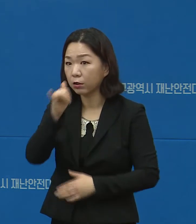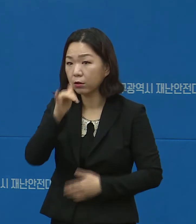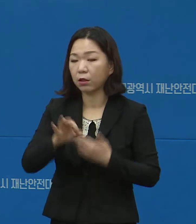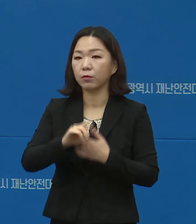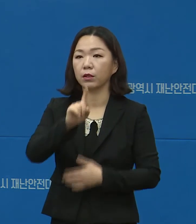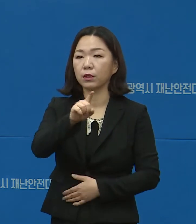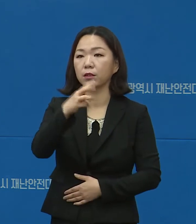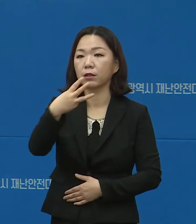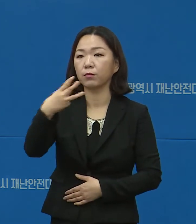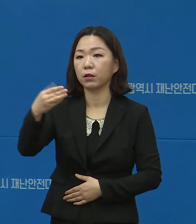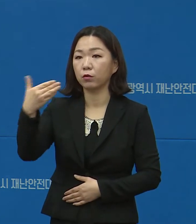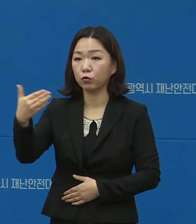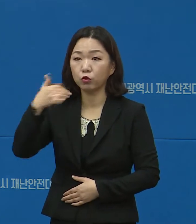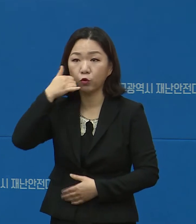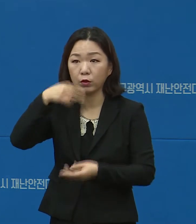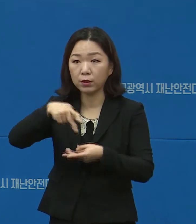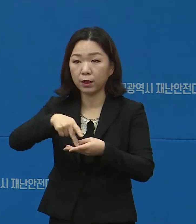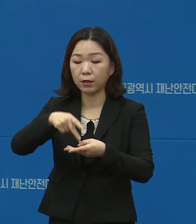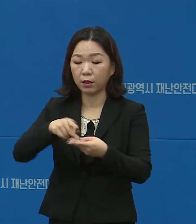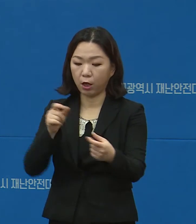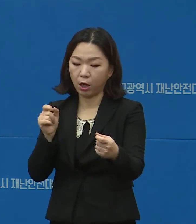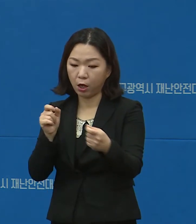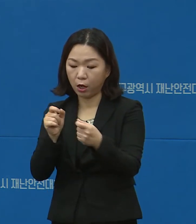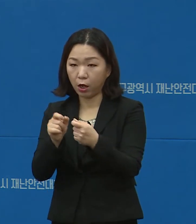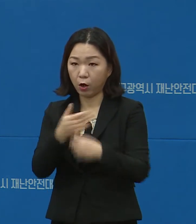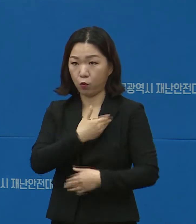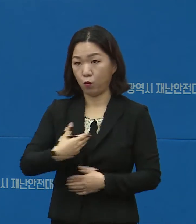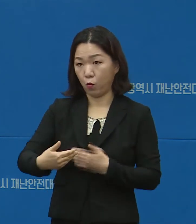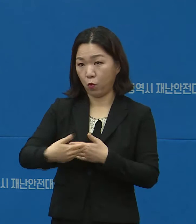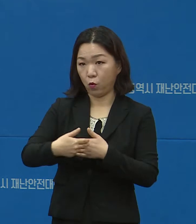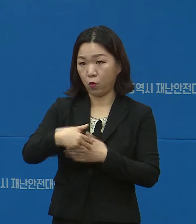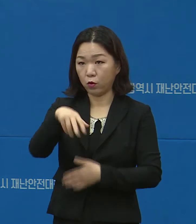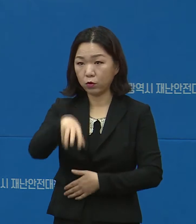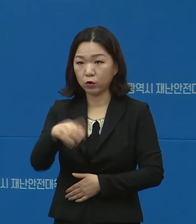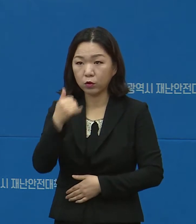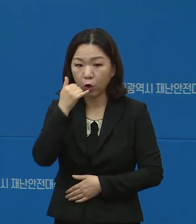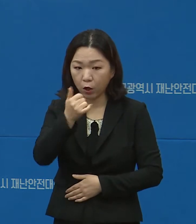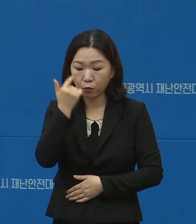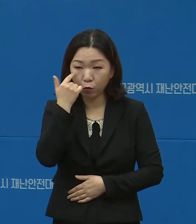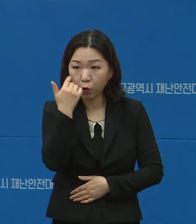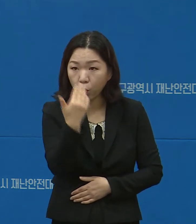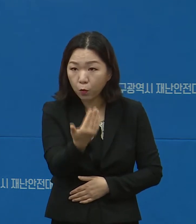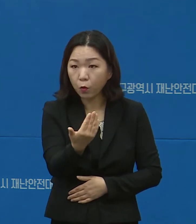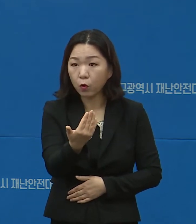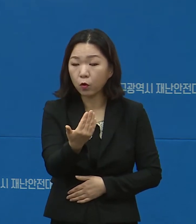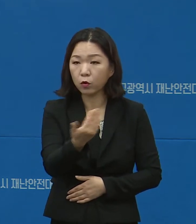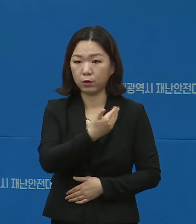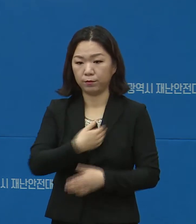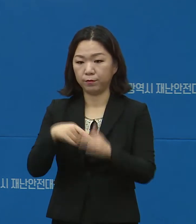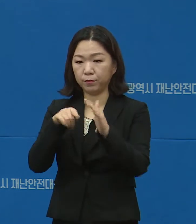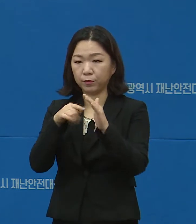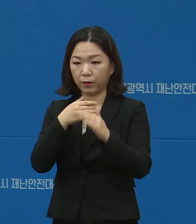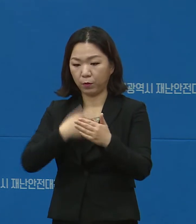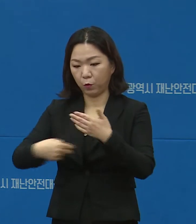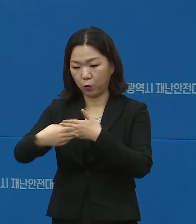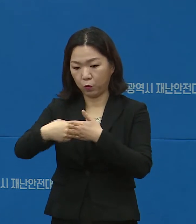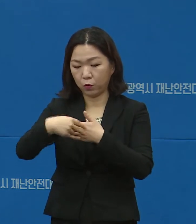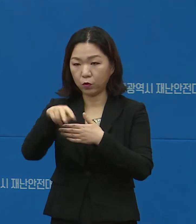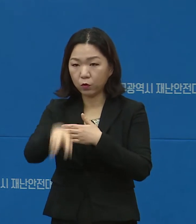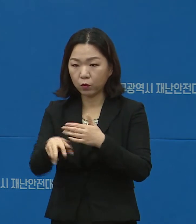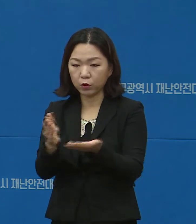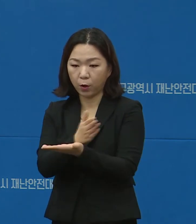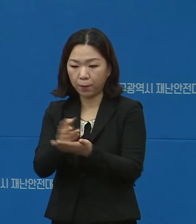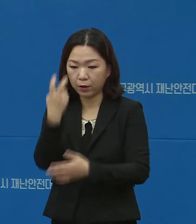1339 콜센터나 가까운 보건소에 문의하시거나 구급보건소의 선별진료소를